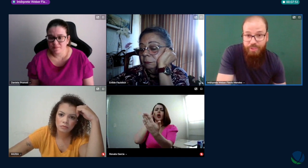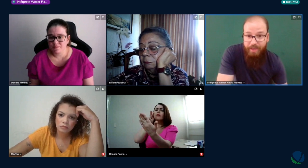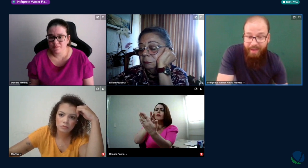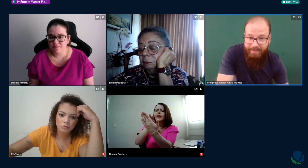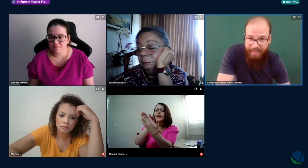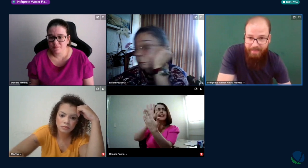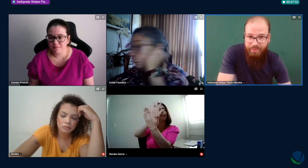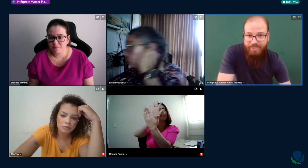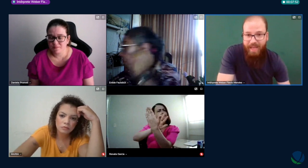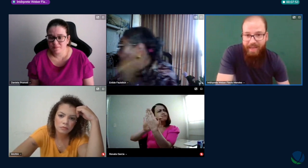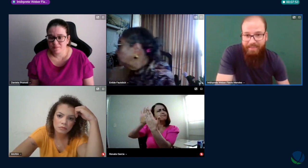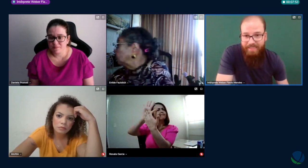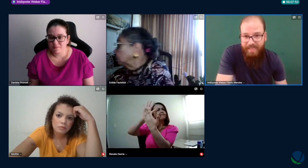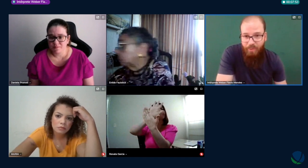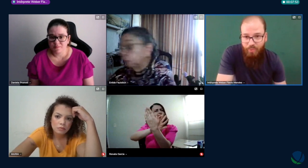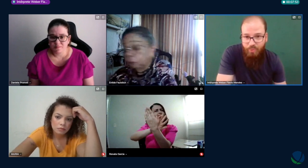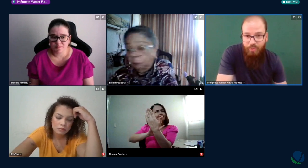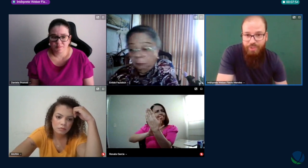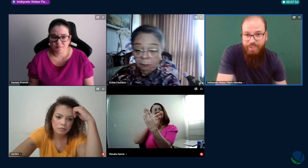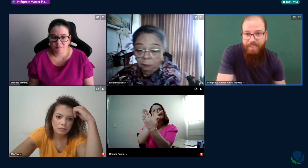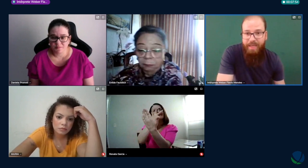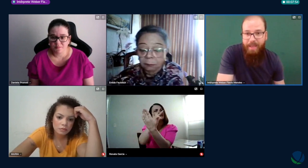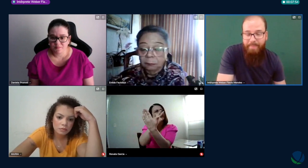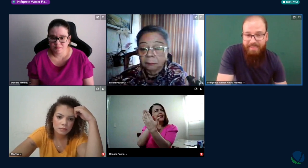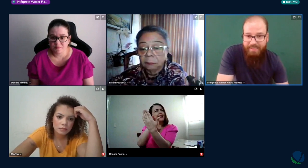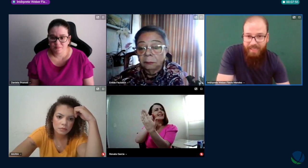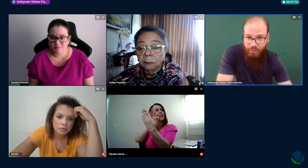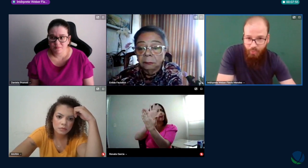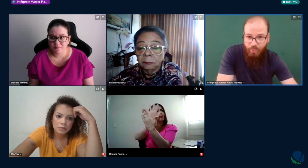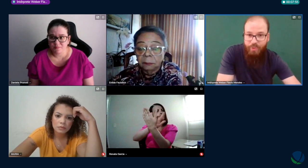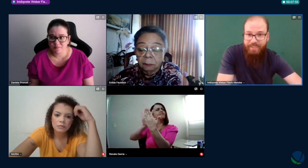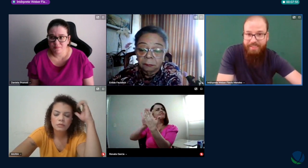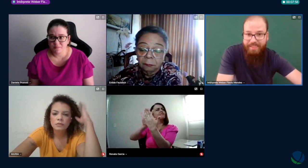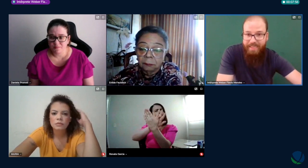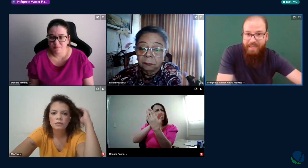foi onde acadêmicos da área da saúde,